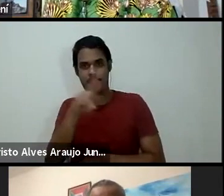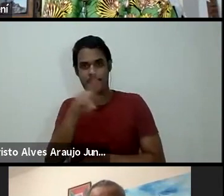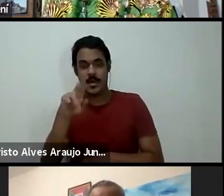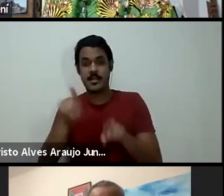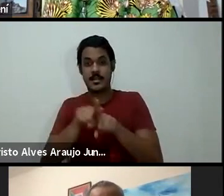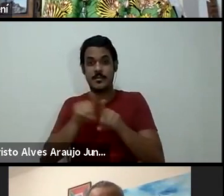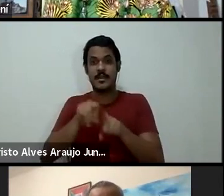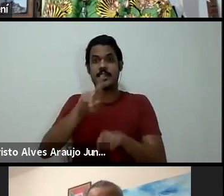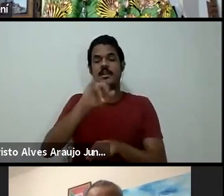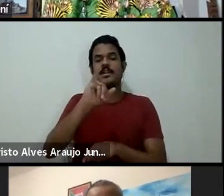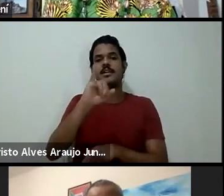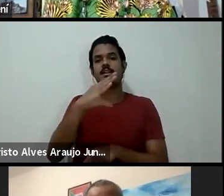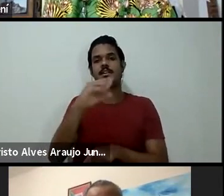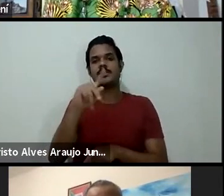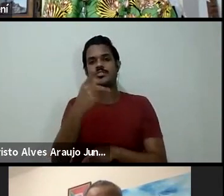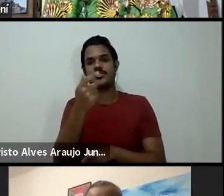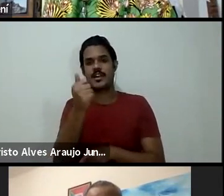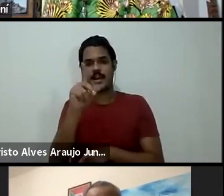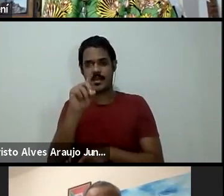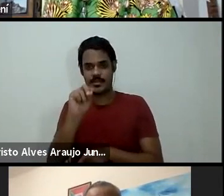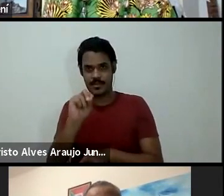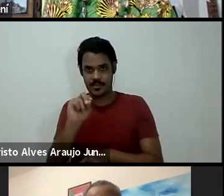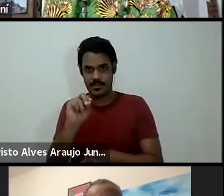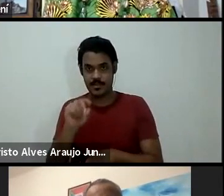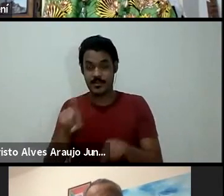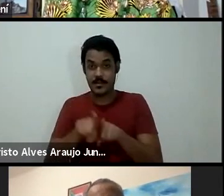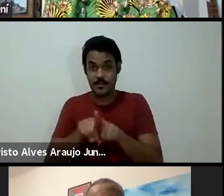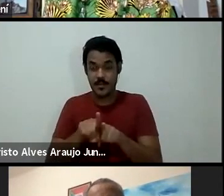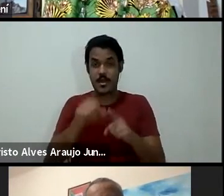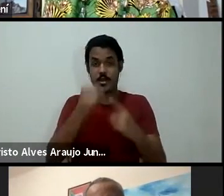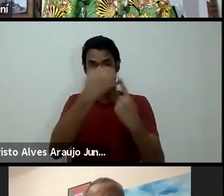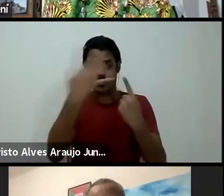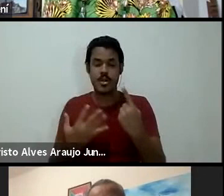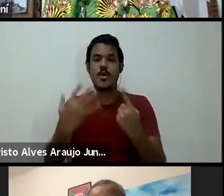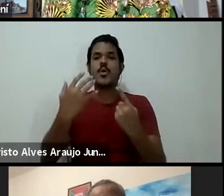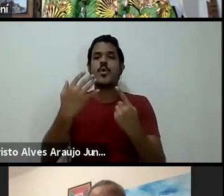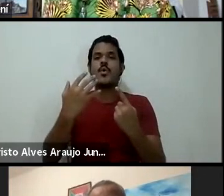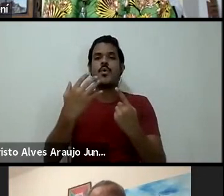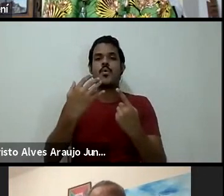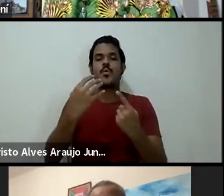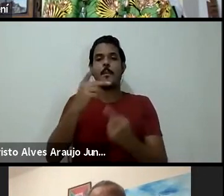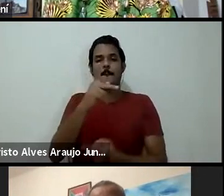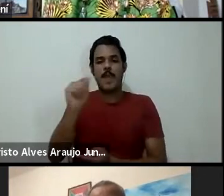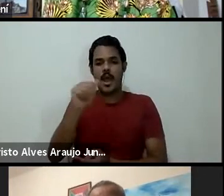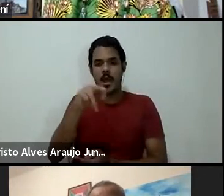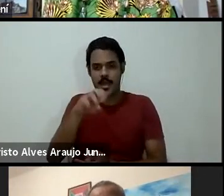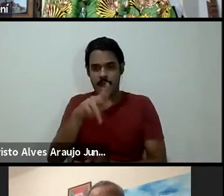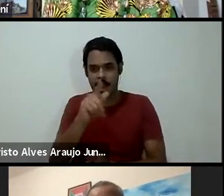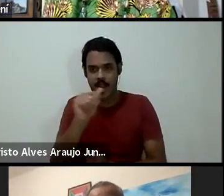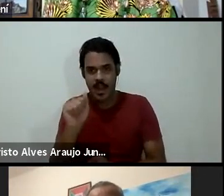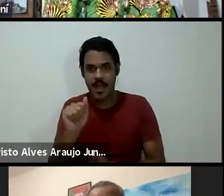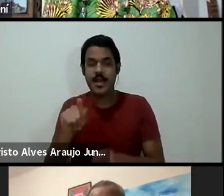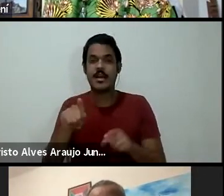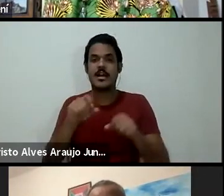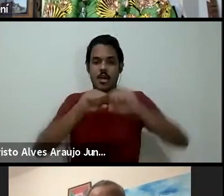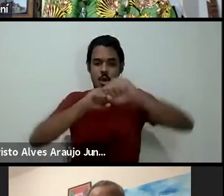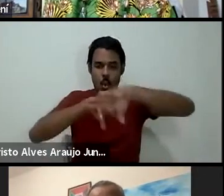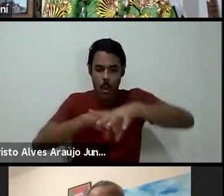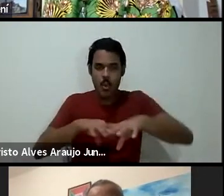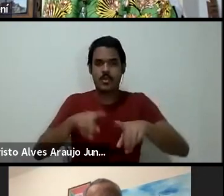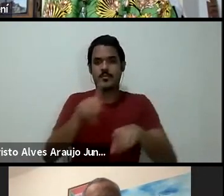Santos, aos projetos de extensão, coordenado pela professora Pamela, Itan Contando História de Orixás com Cinema de